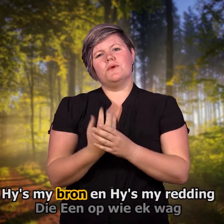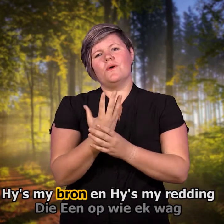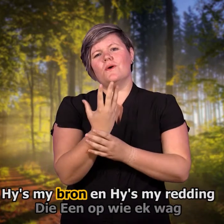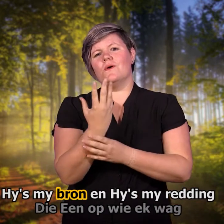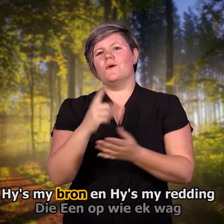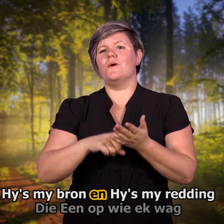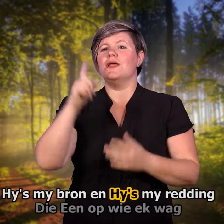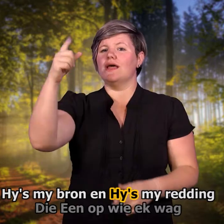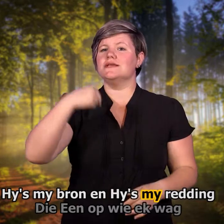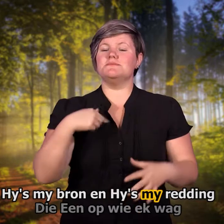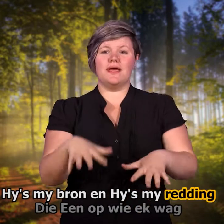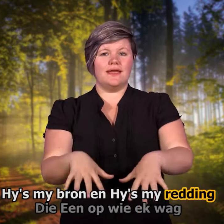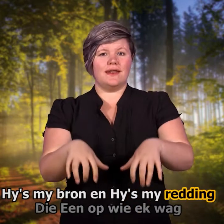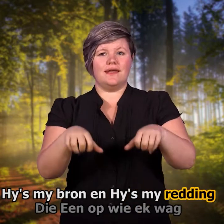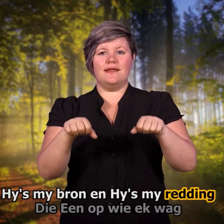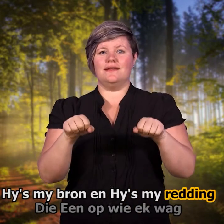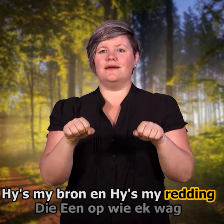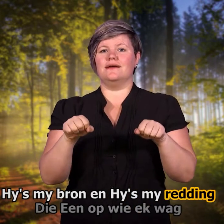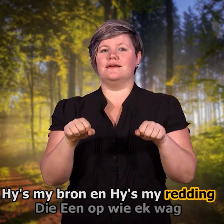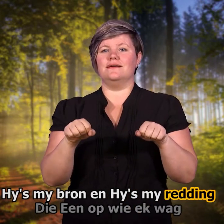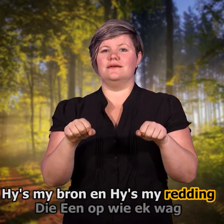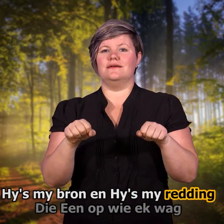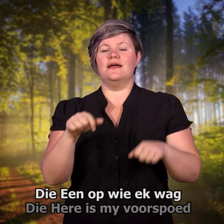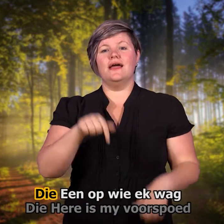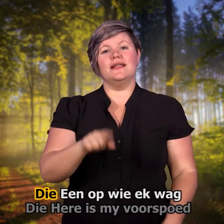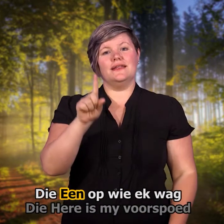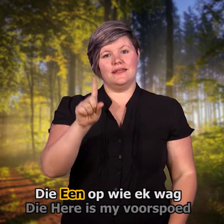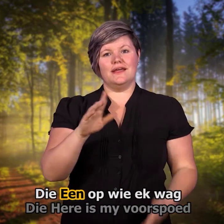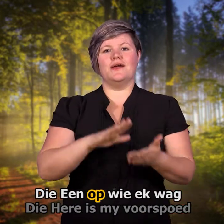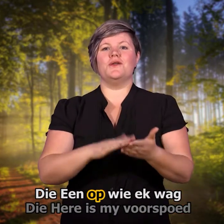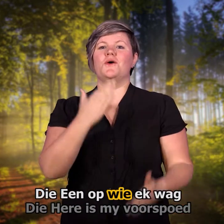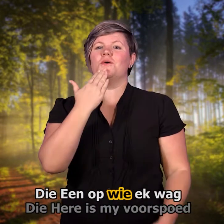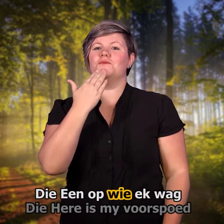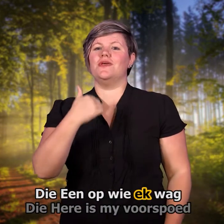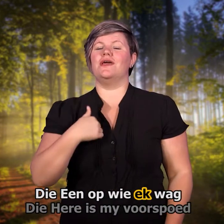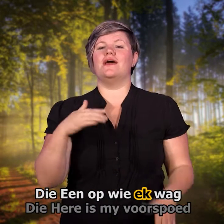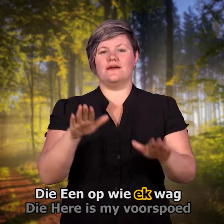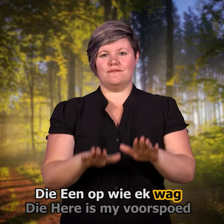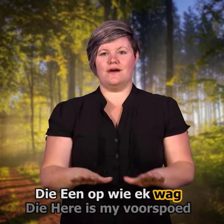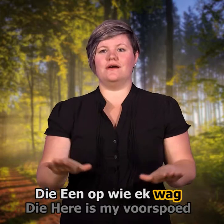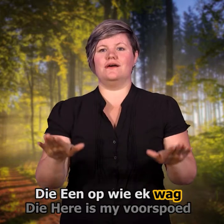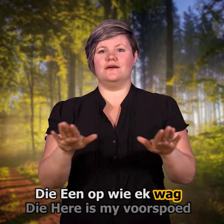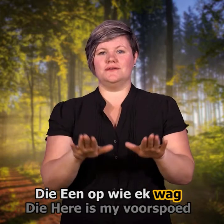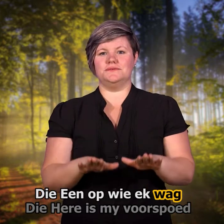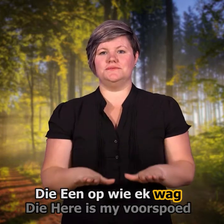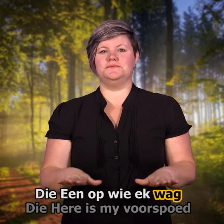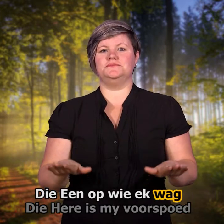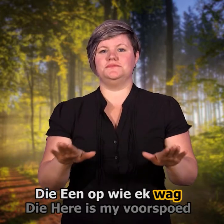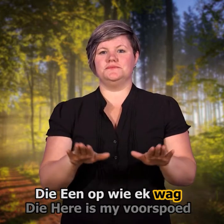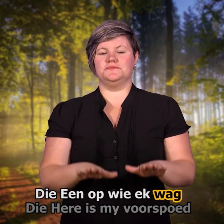hy is my bron en hy is my redding, die een op wie ek wacht.